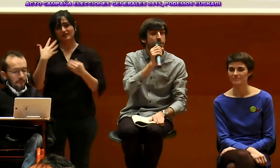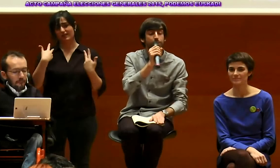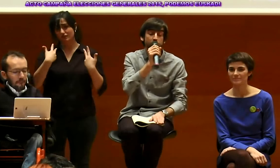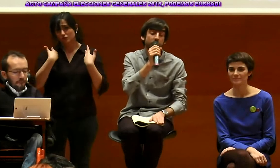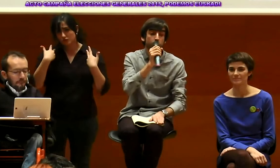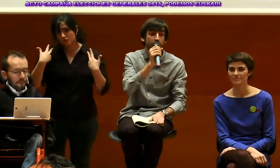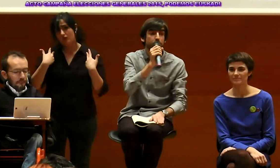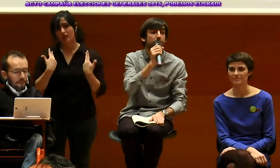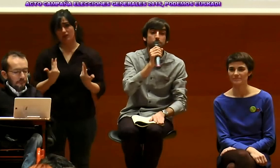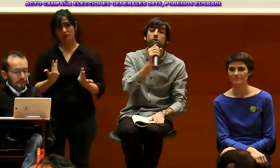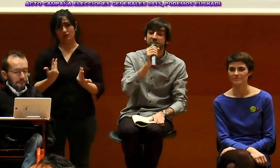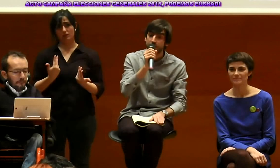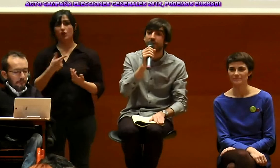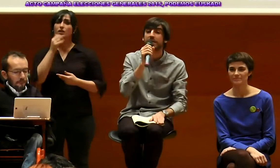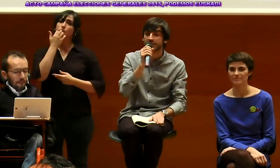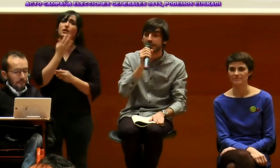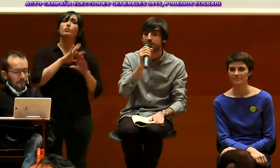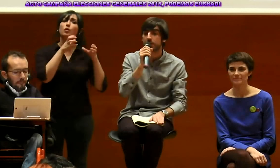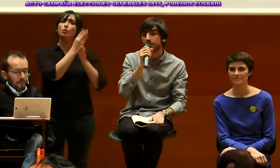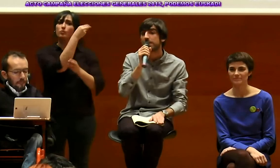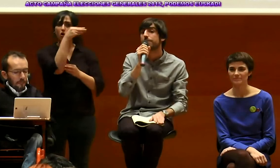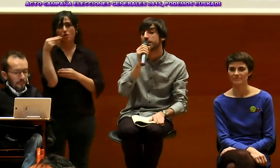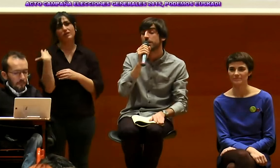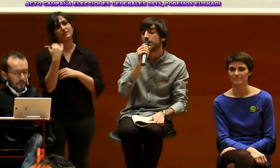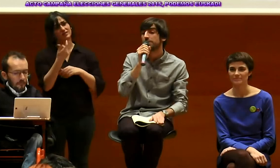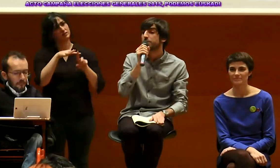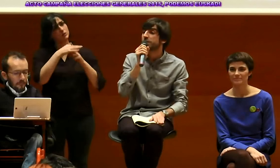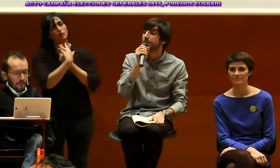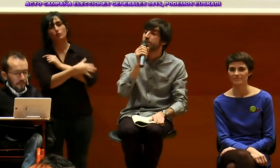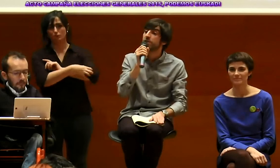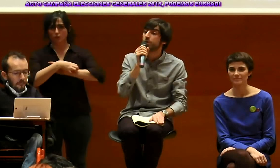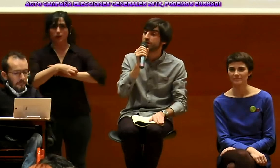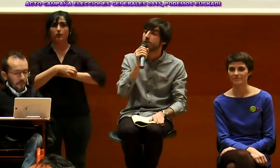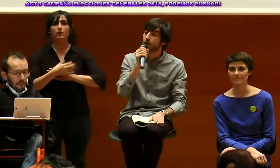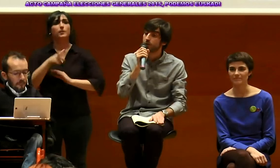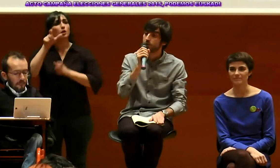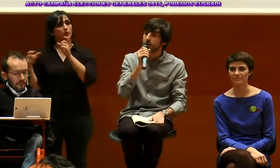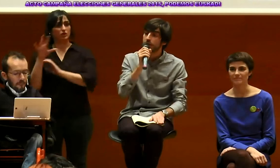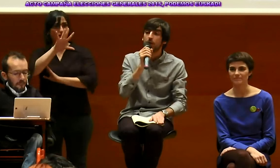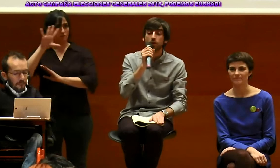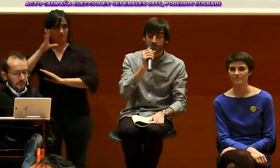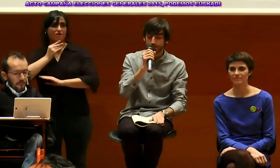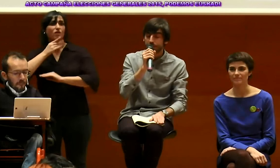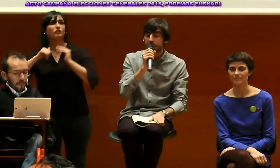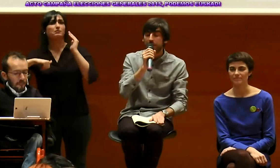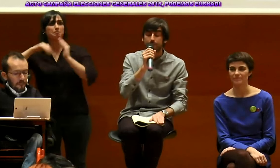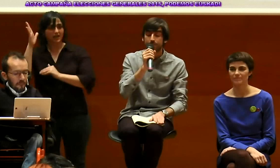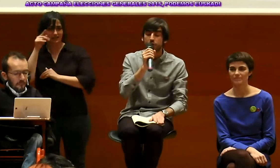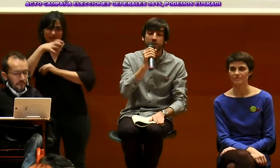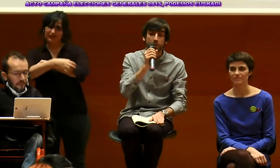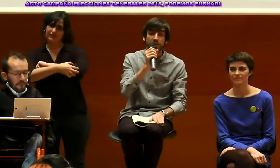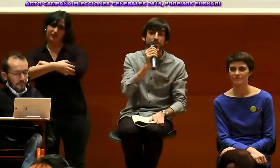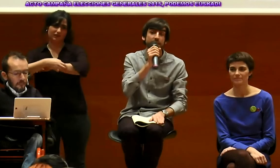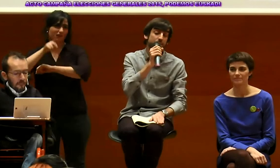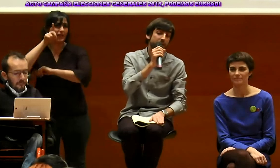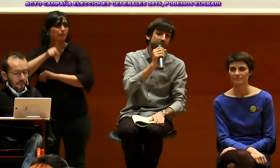las personas jóvenes, pero también muchísima precariedad entre las personas mayores de 55 años, que algunas han